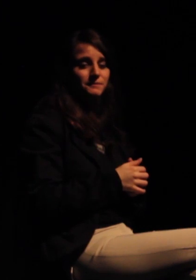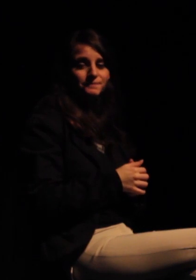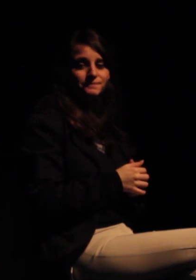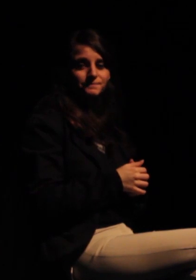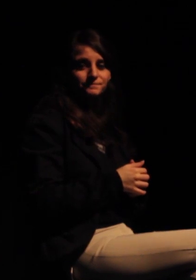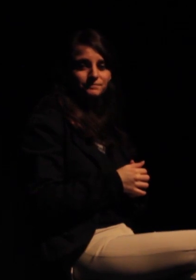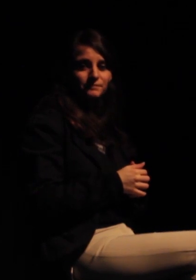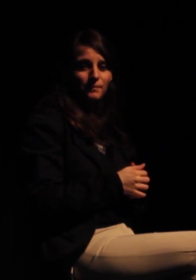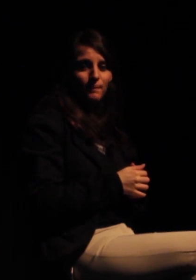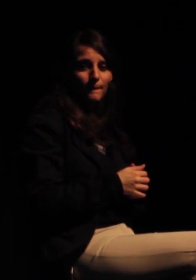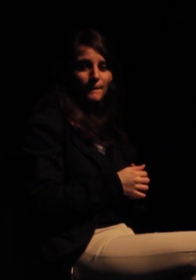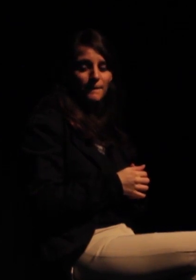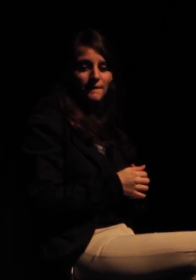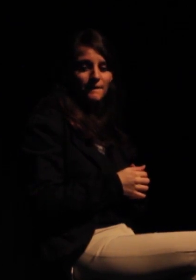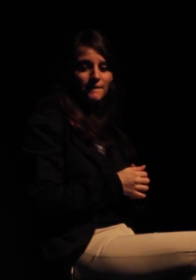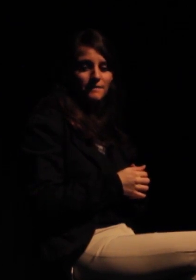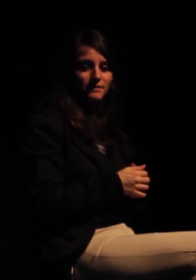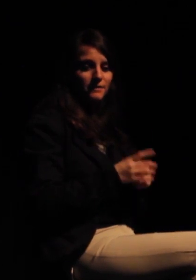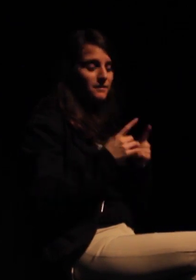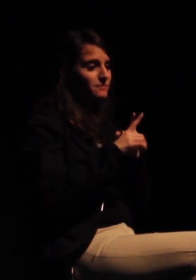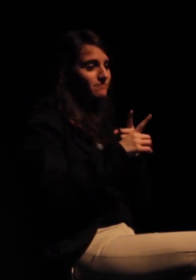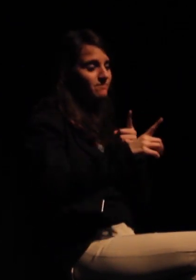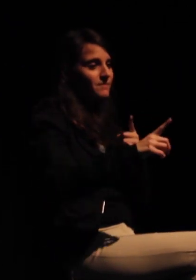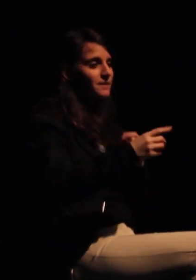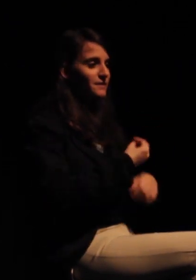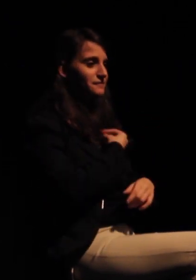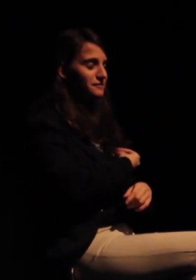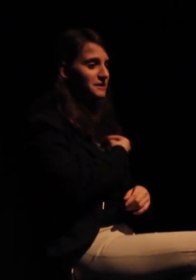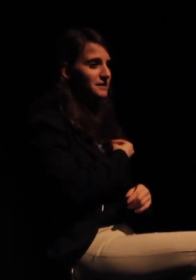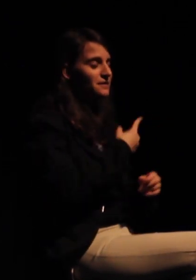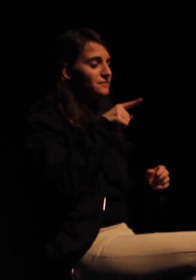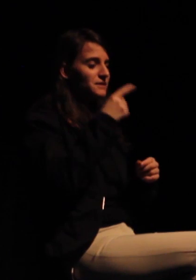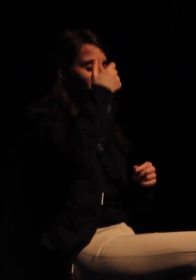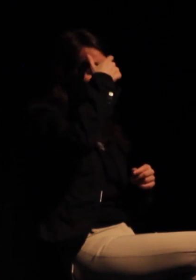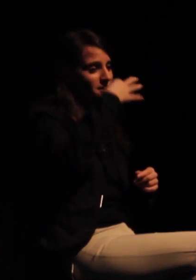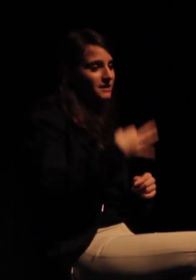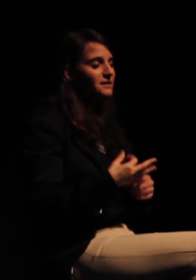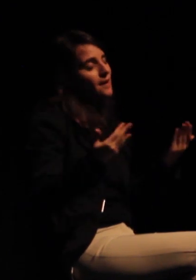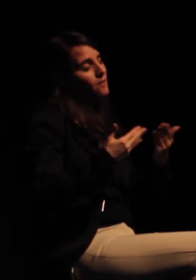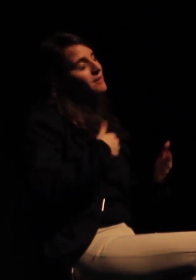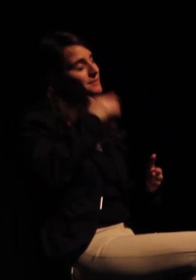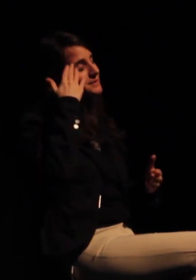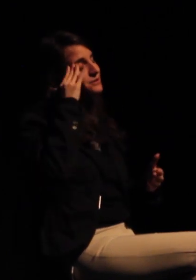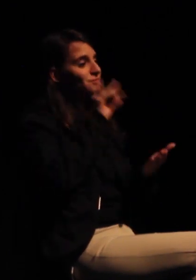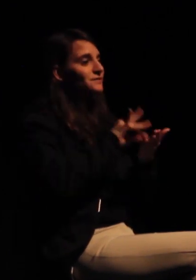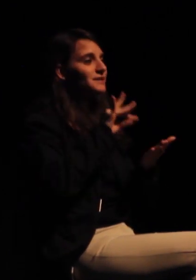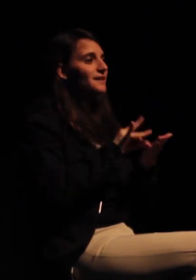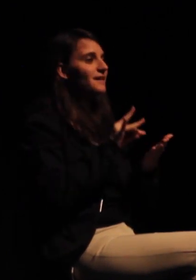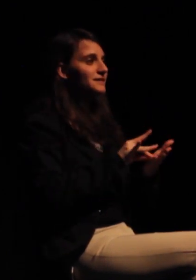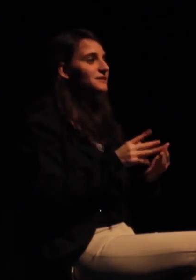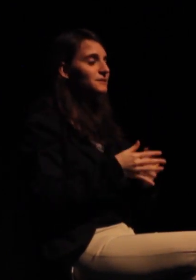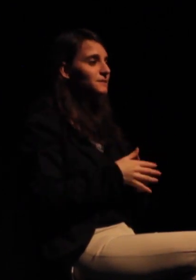complicada. Ao longo dos anos você vai entender. E eu entendi muito bem o dia